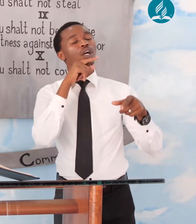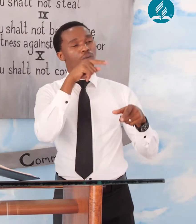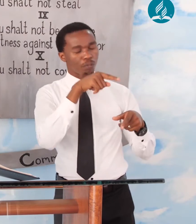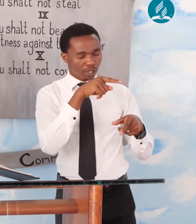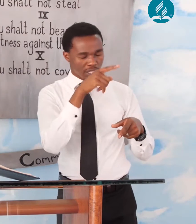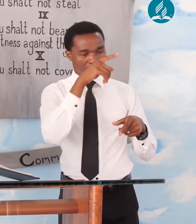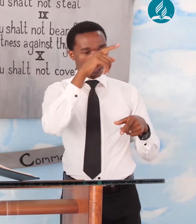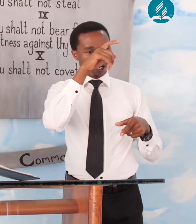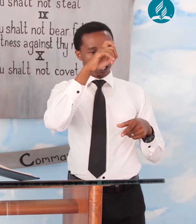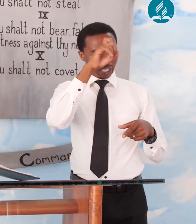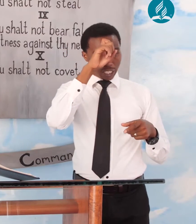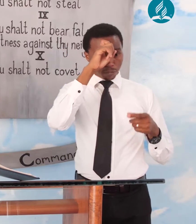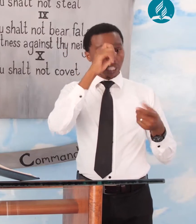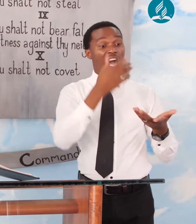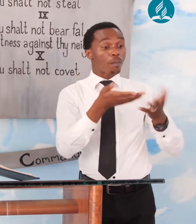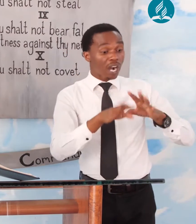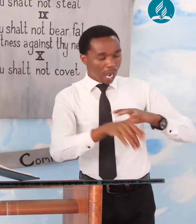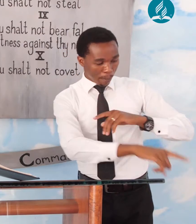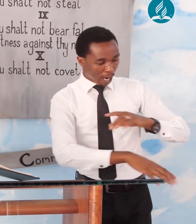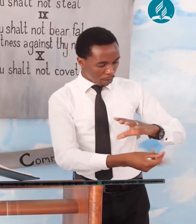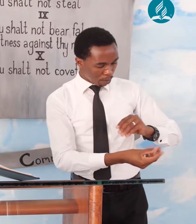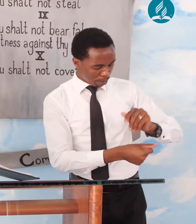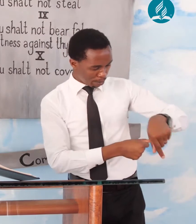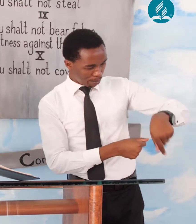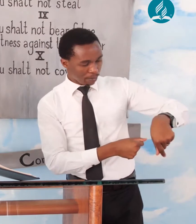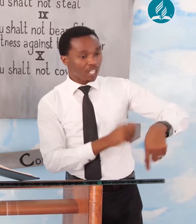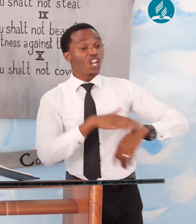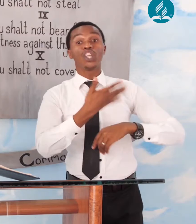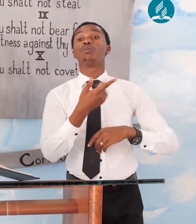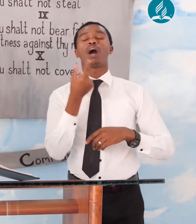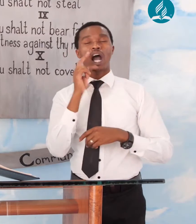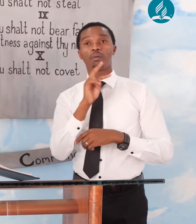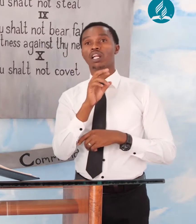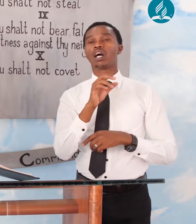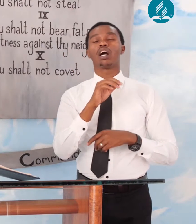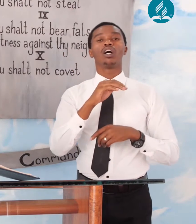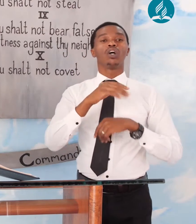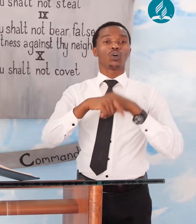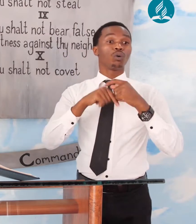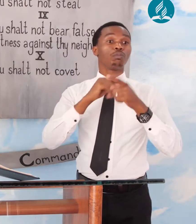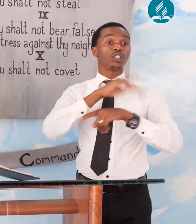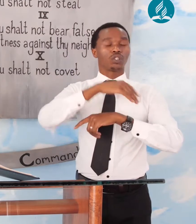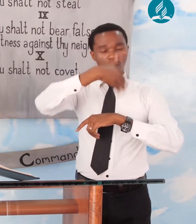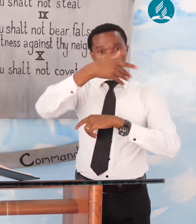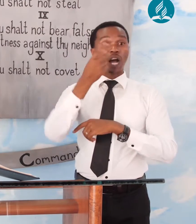nanone Abisirayeli babiri barimo batonga n'abarwana harabwira atariko yemwe bantu koko